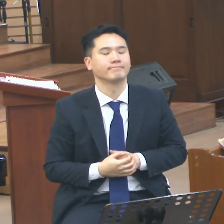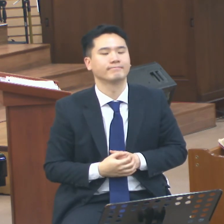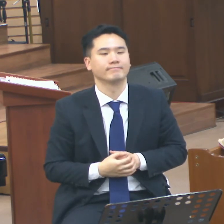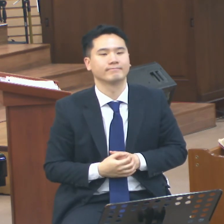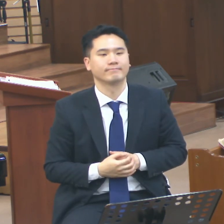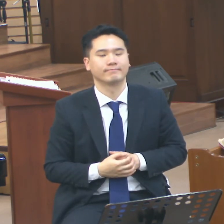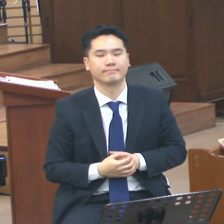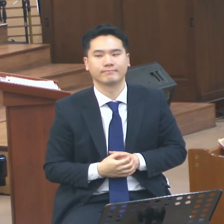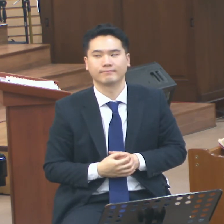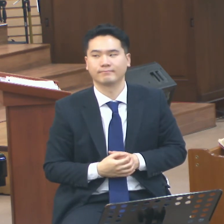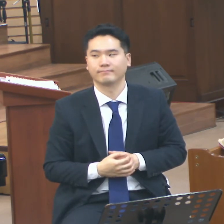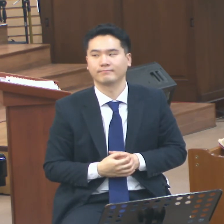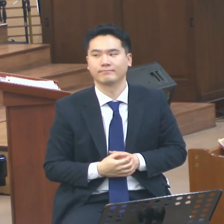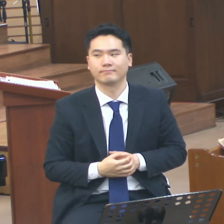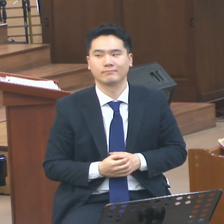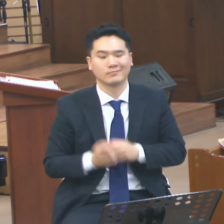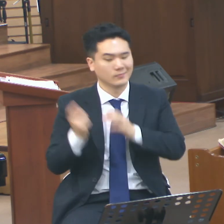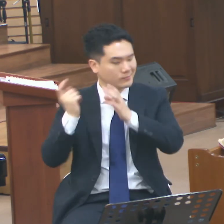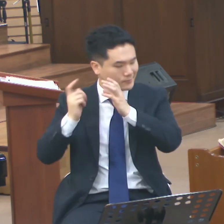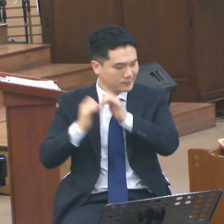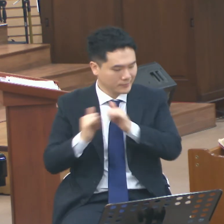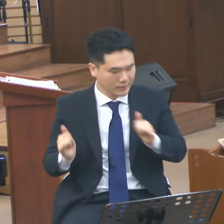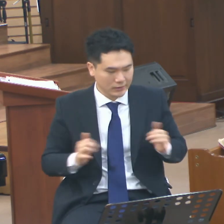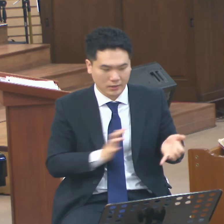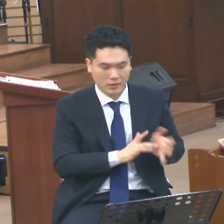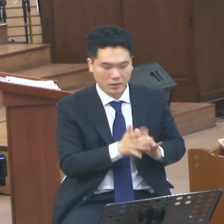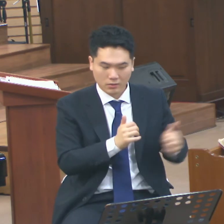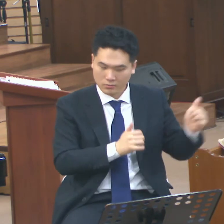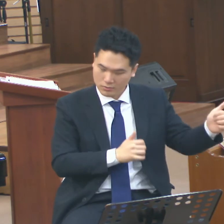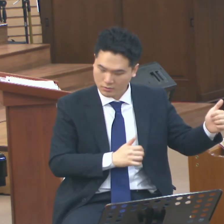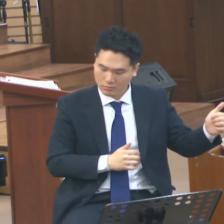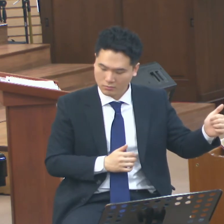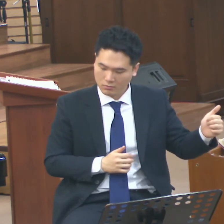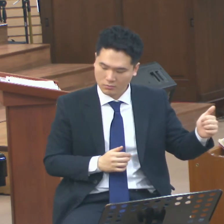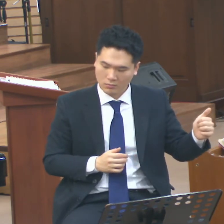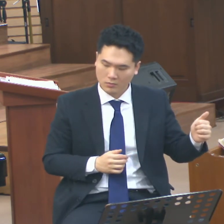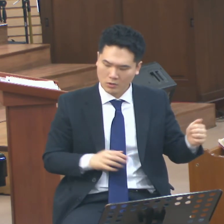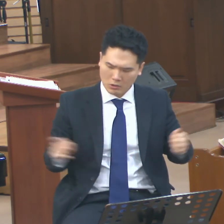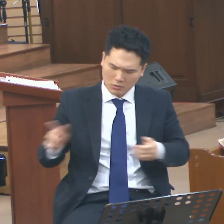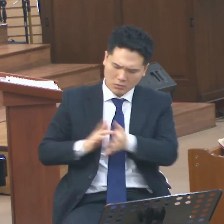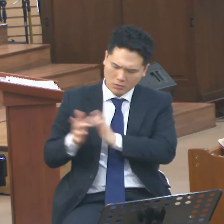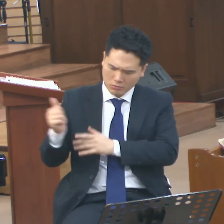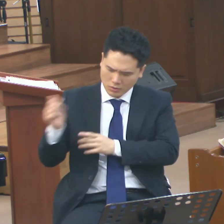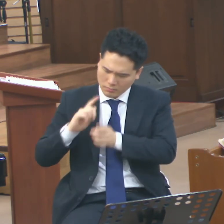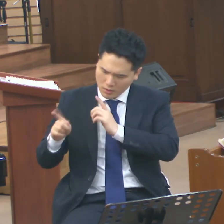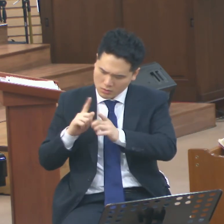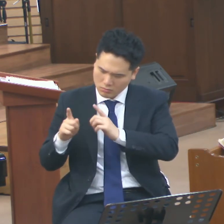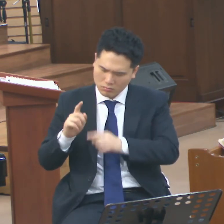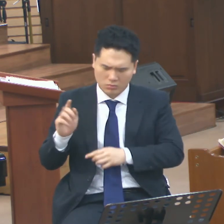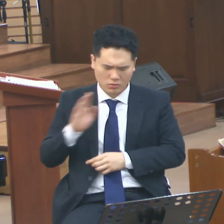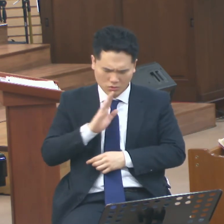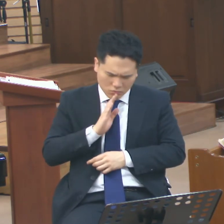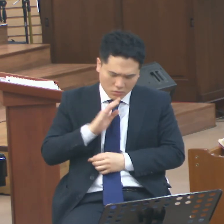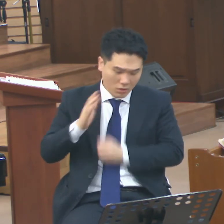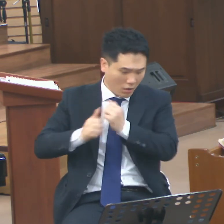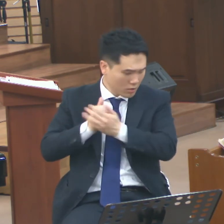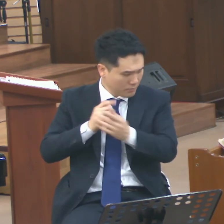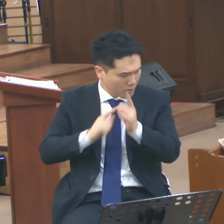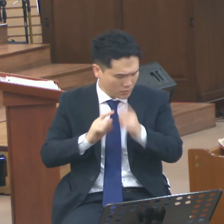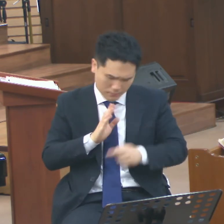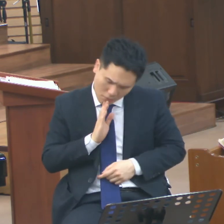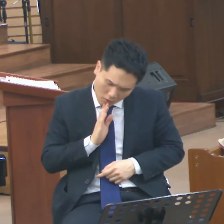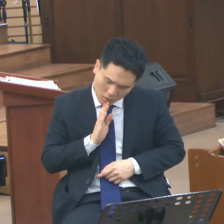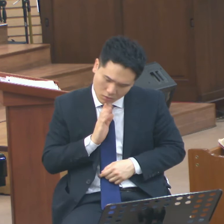그러면서 듣는 자들이 예수님의 말씀이 하나님 말씀인지 아닌지를 가늠할 수 있는 방법을 17절에서 설명해